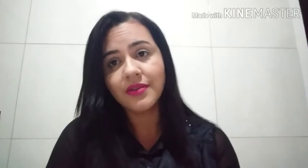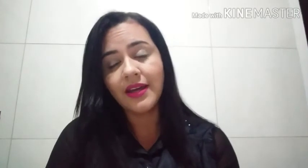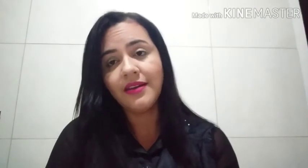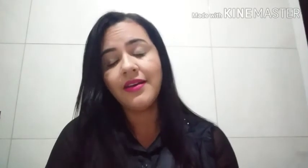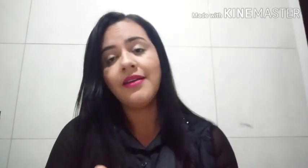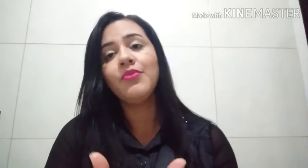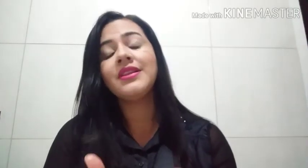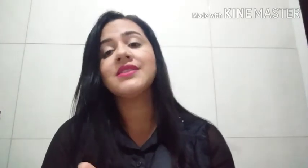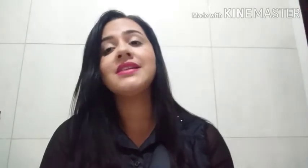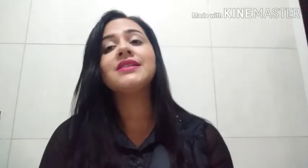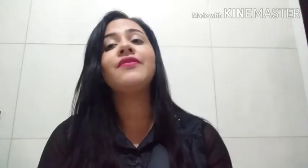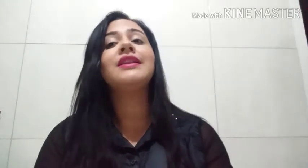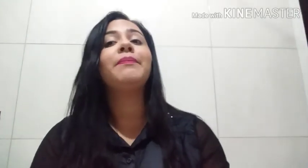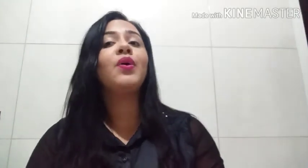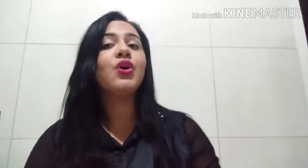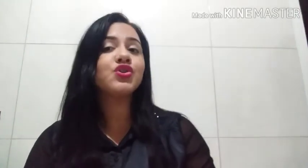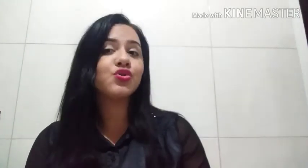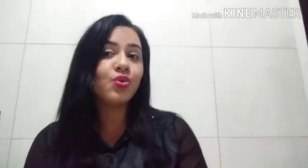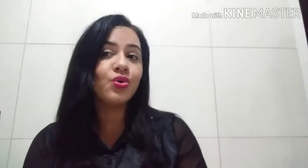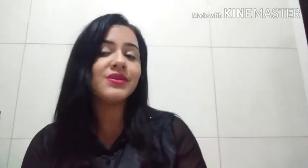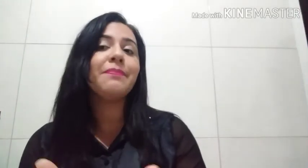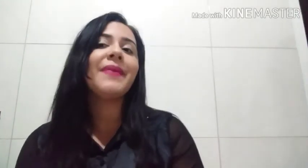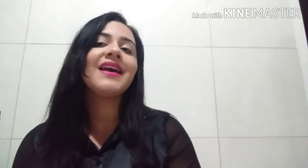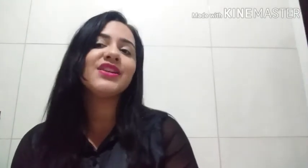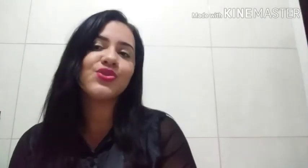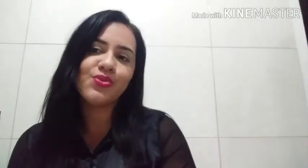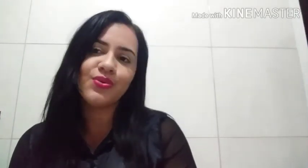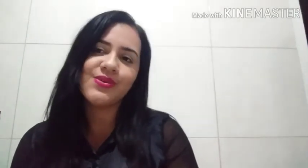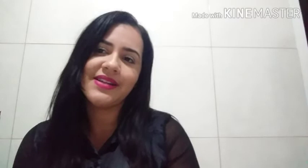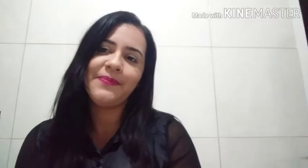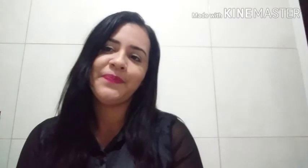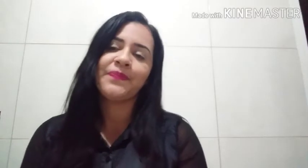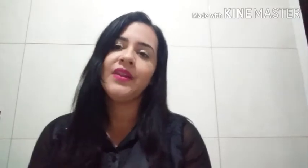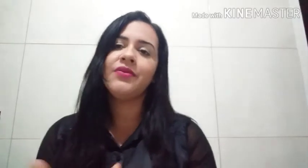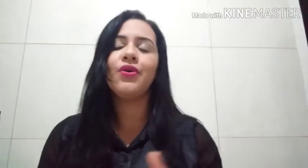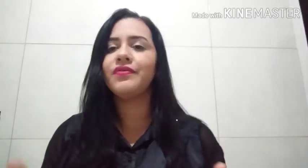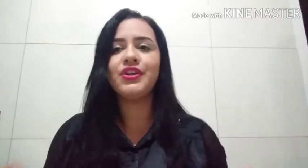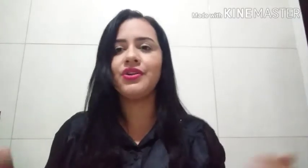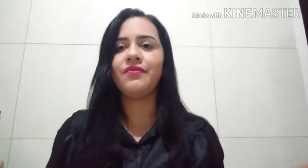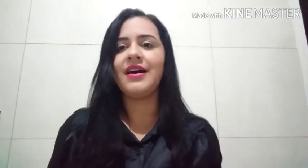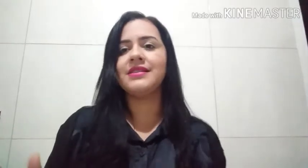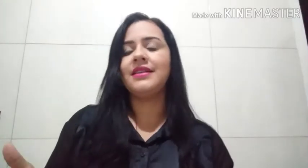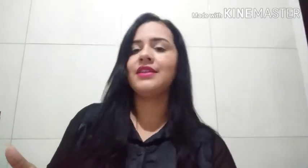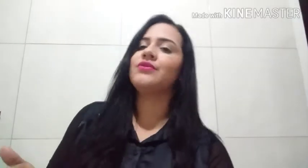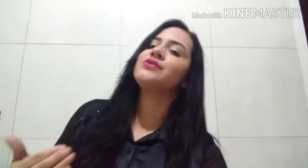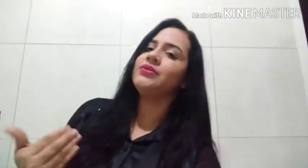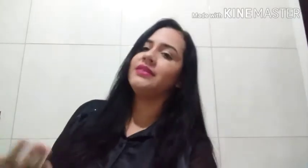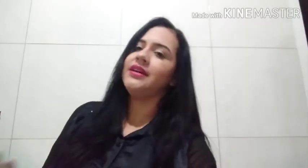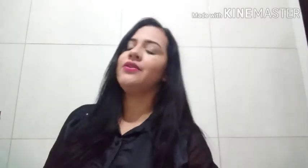né? Muitas vezes feita por surdos e para surdos, né? Não que o ouvinte não faça literatura surda, tem ouvintes